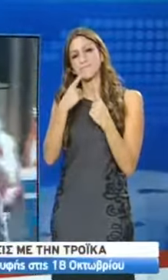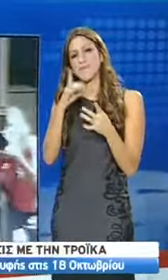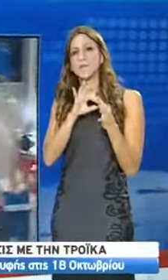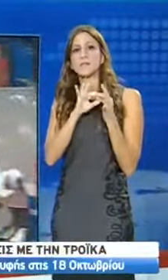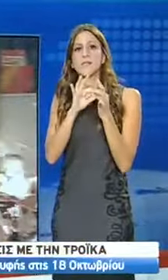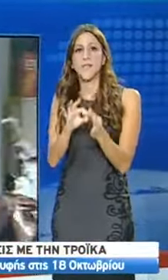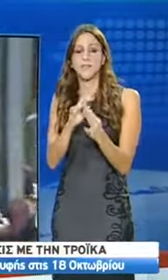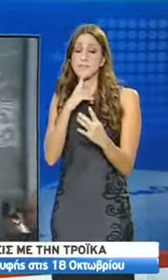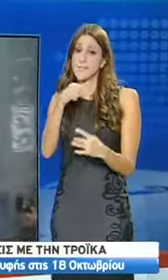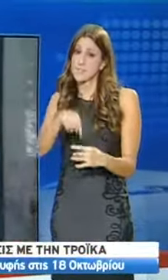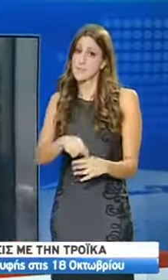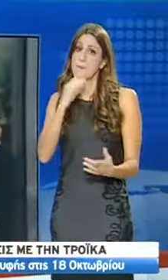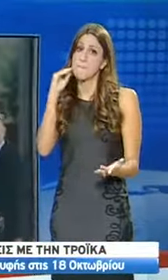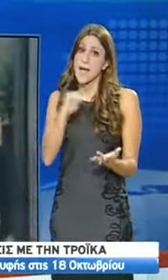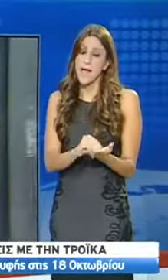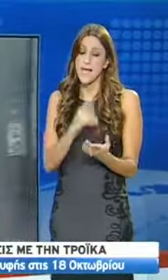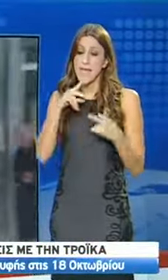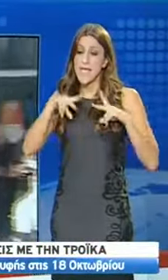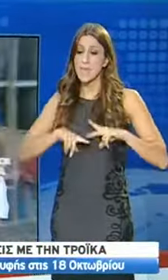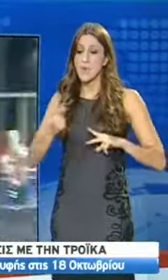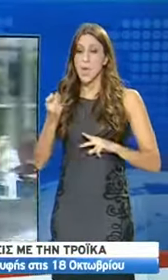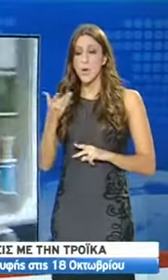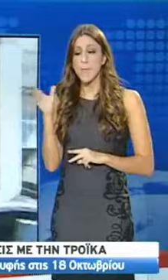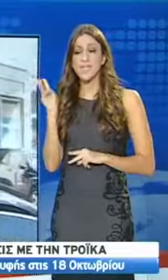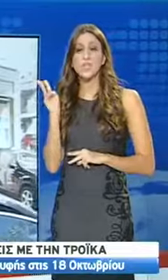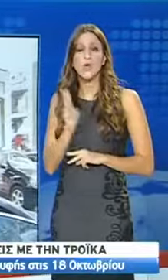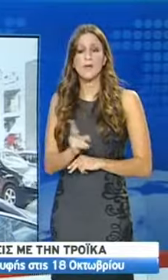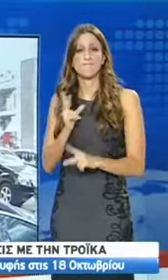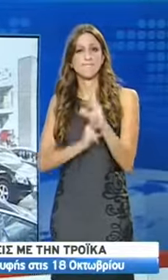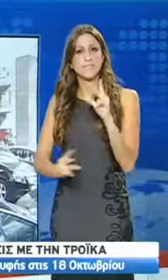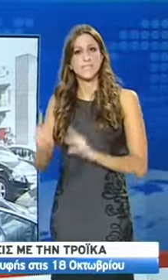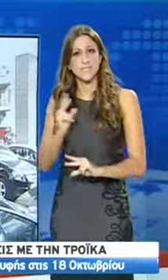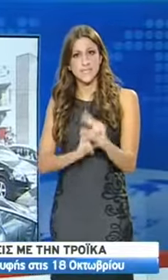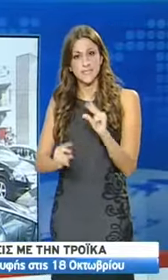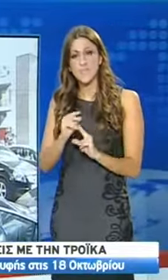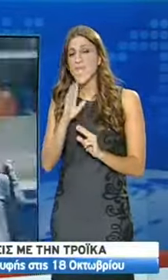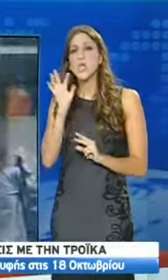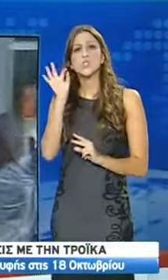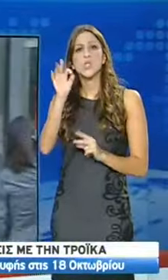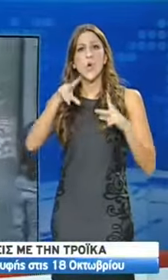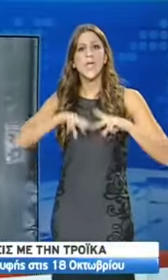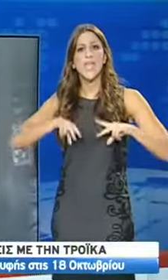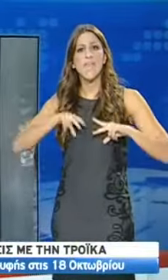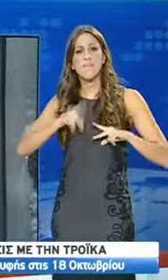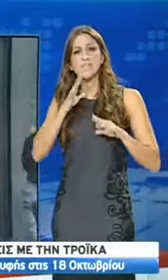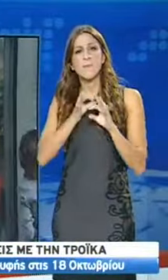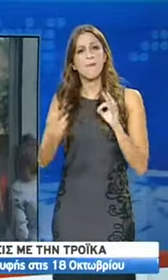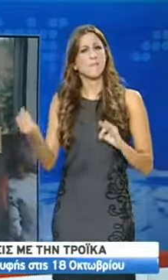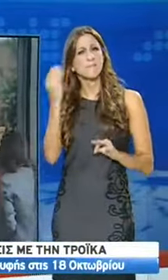της Τρόικας με την ηγεσία του Υπουργείου Οικονομικών, καθώς στόχος της κυβέρνησης είναι το πακέτο μέτρων των 13,5 δισεκατομμυρίων ευρώ να